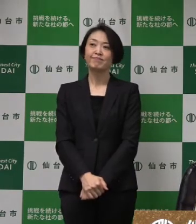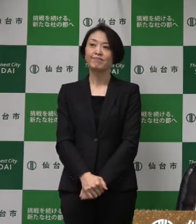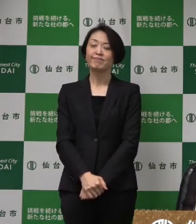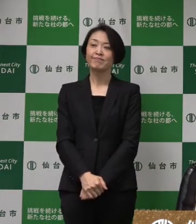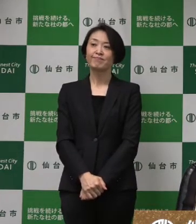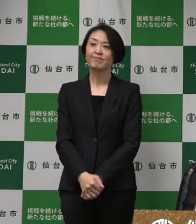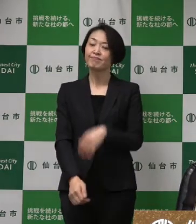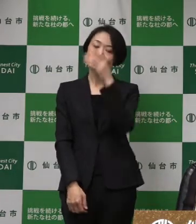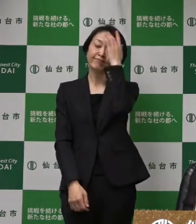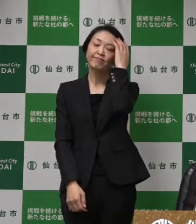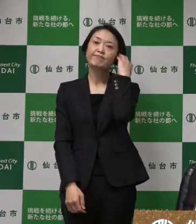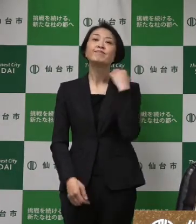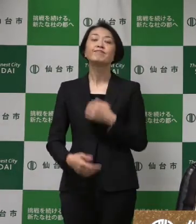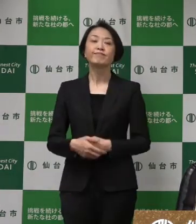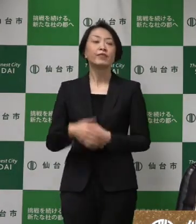そうですね、